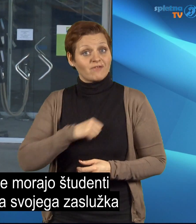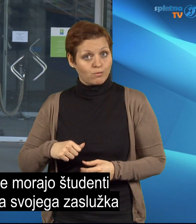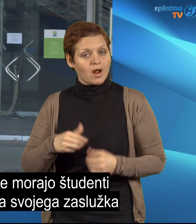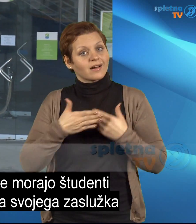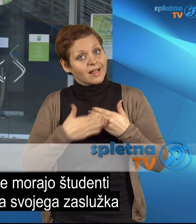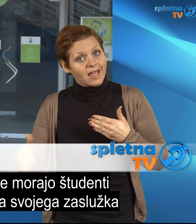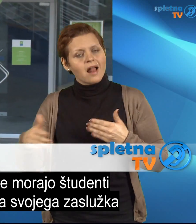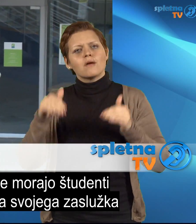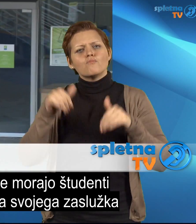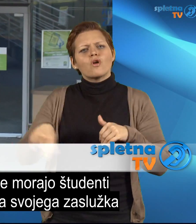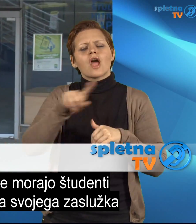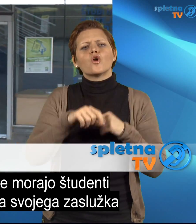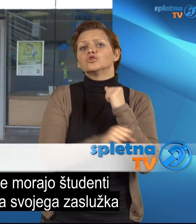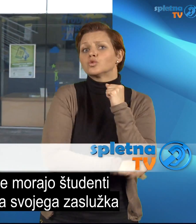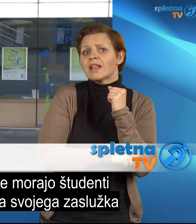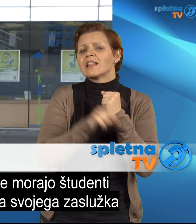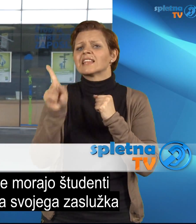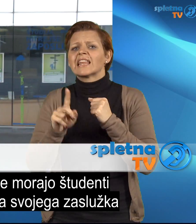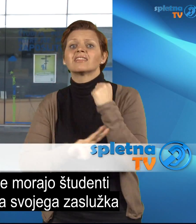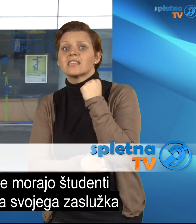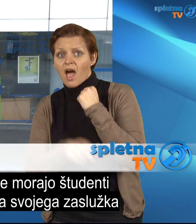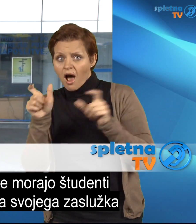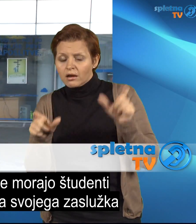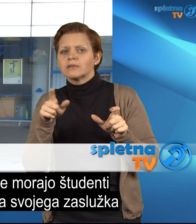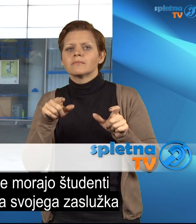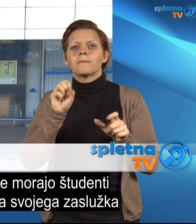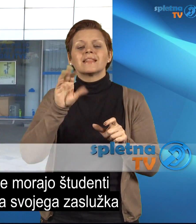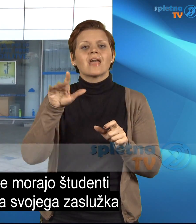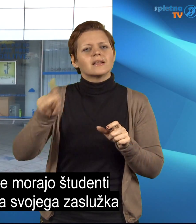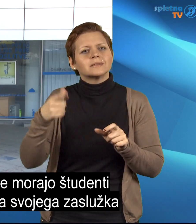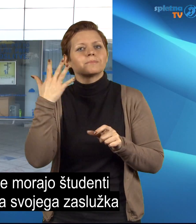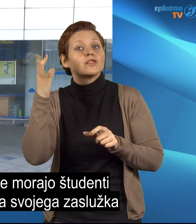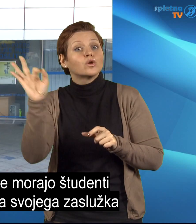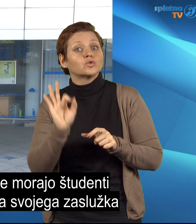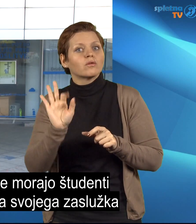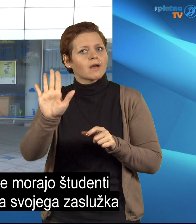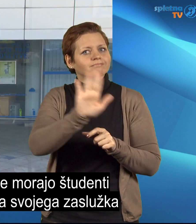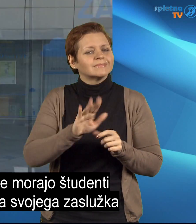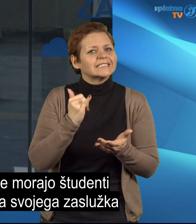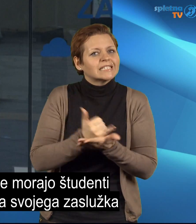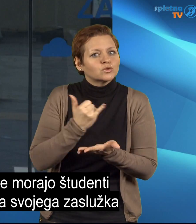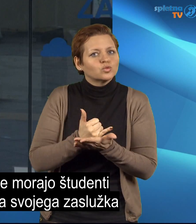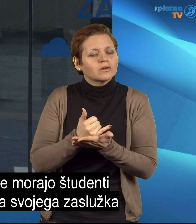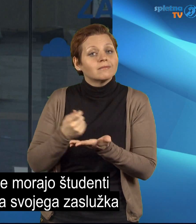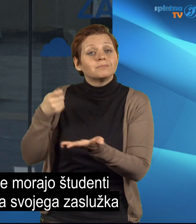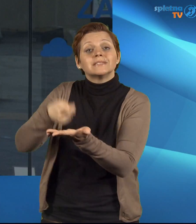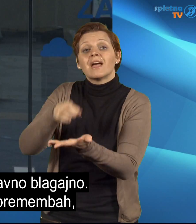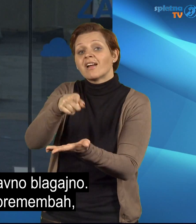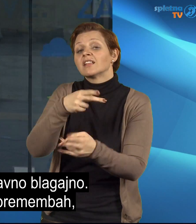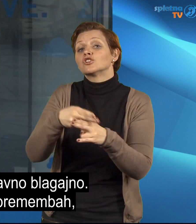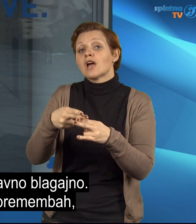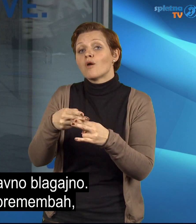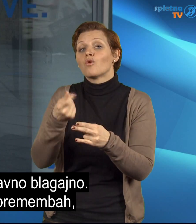Od 1. februarja dalje morajo študenti in dijaki 15,5% svojega zaslužka prispevati v državno